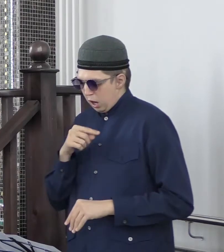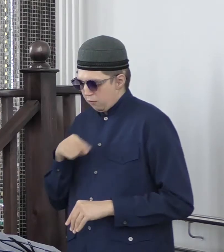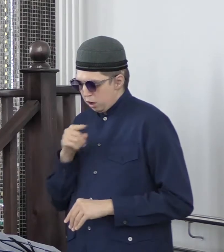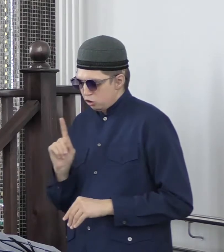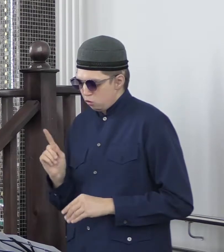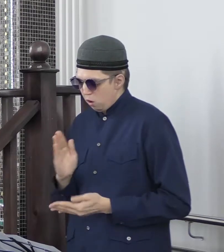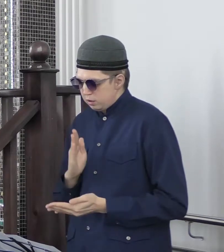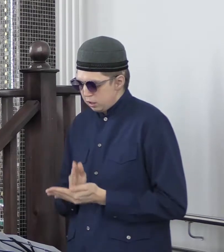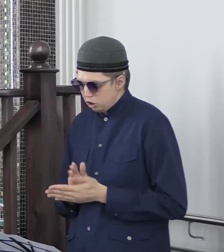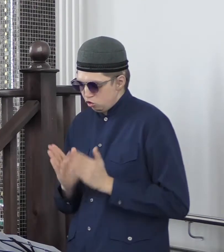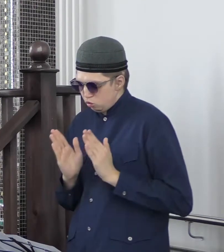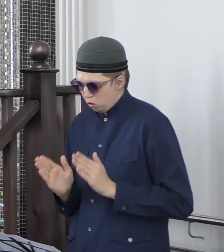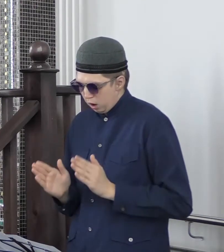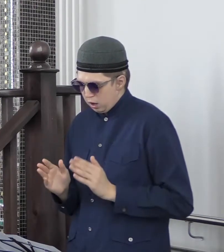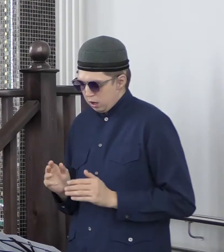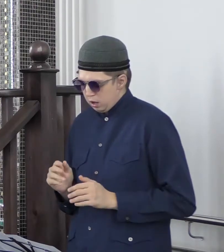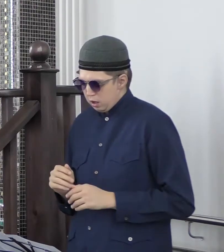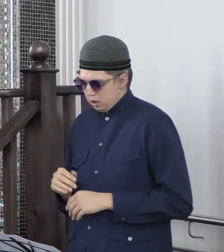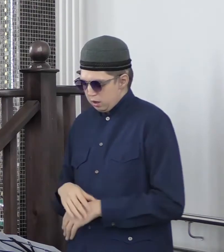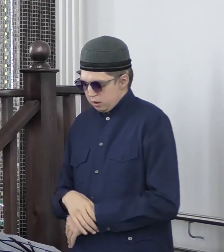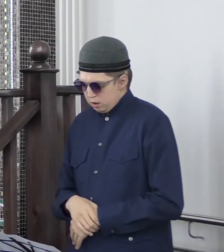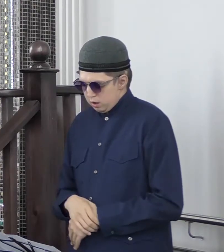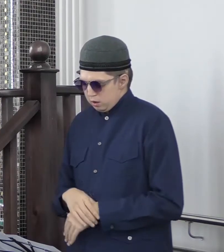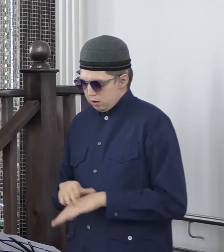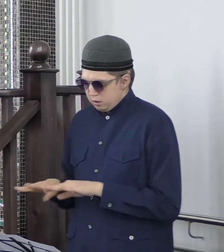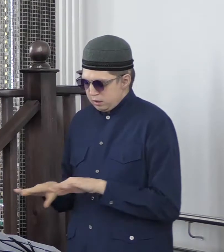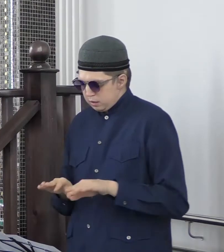айда кимешника. Аллах тебе айда кимешника. Айда